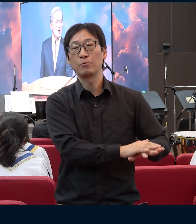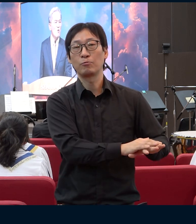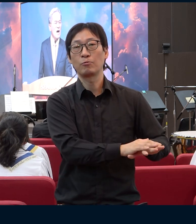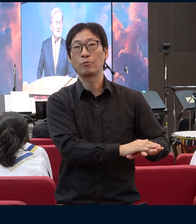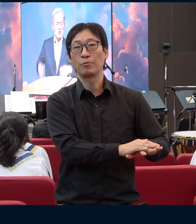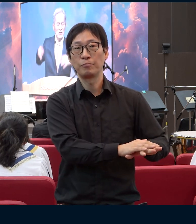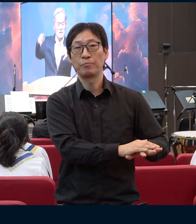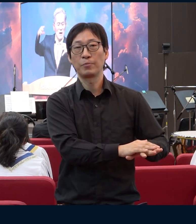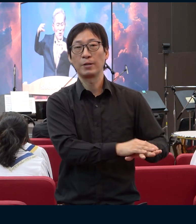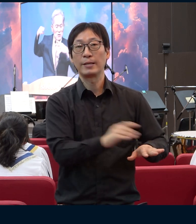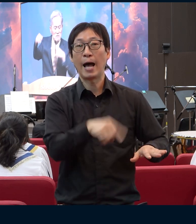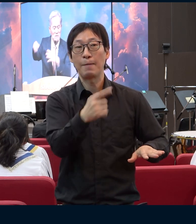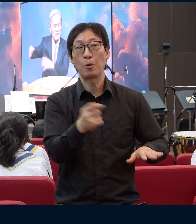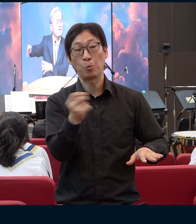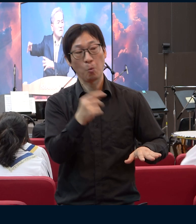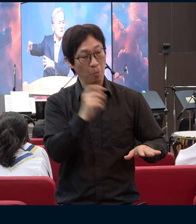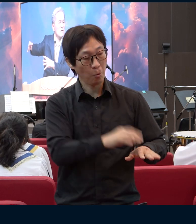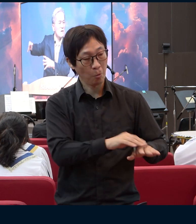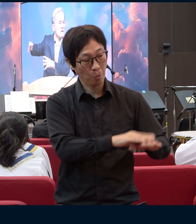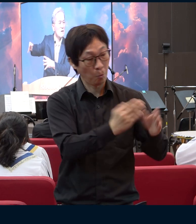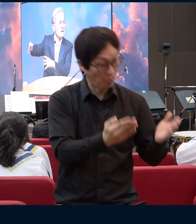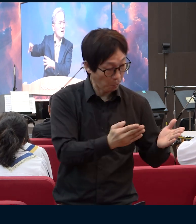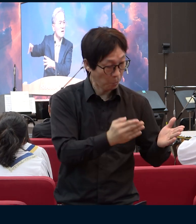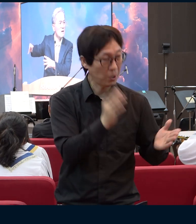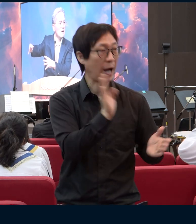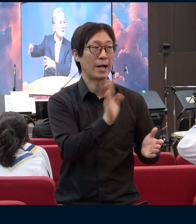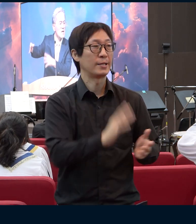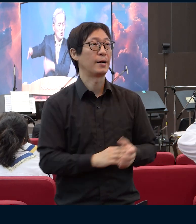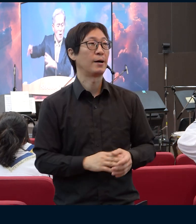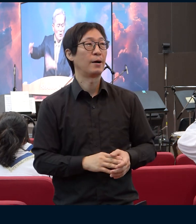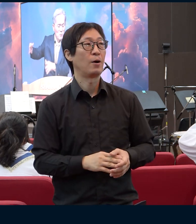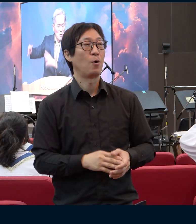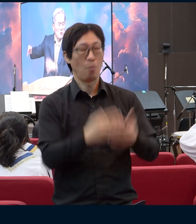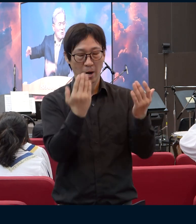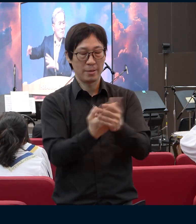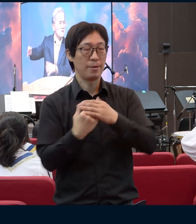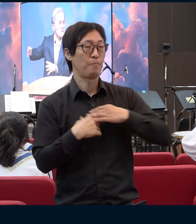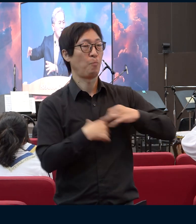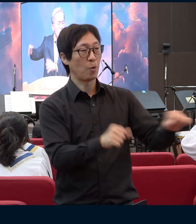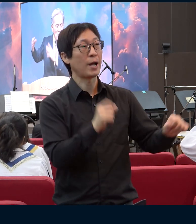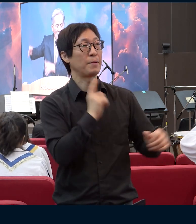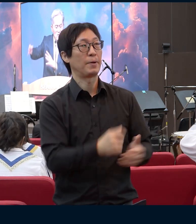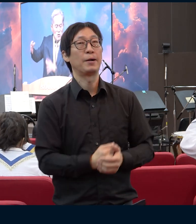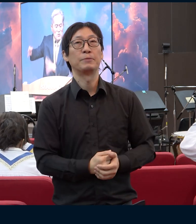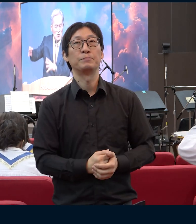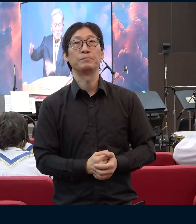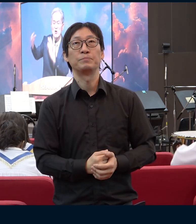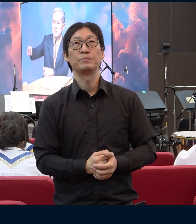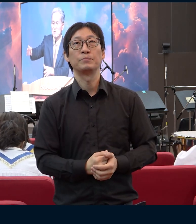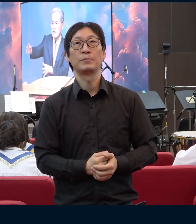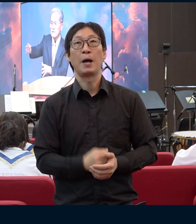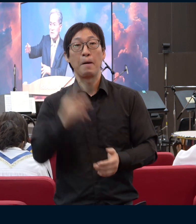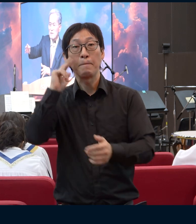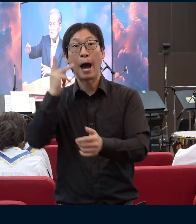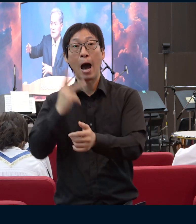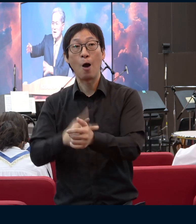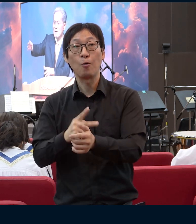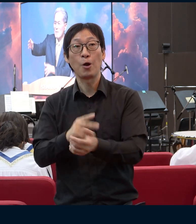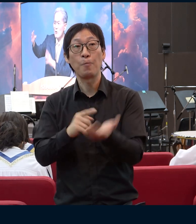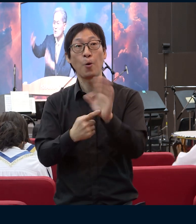아닙니다. 완전히 내버리는 거예요. 사도 바울의 표현대로 하면 배설물처럼